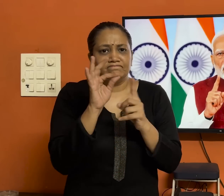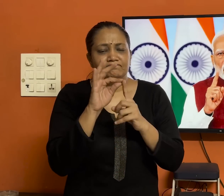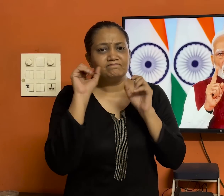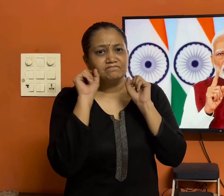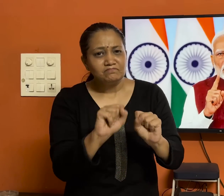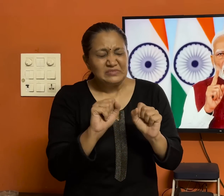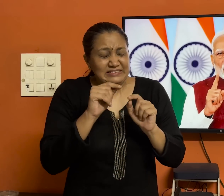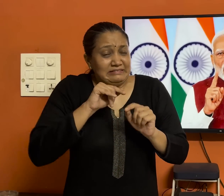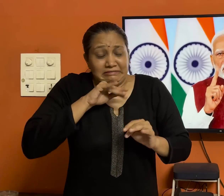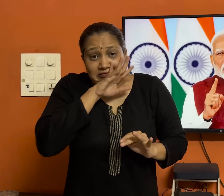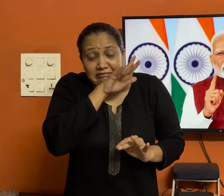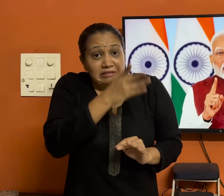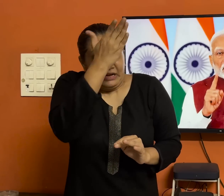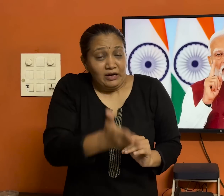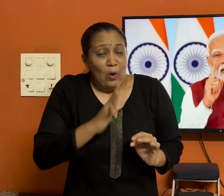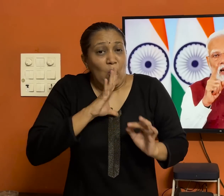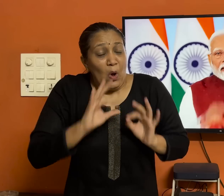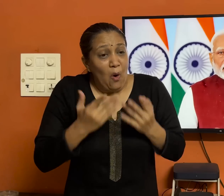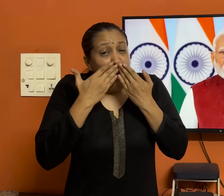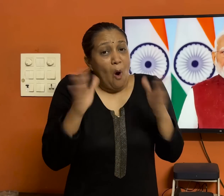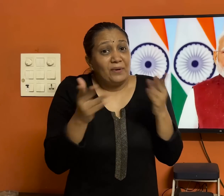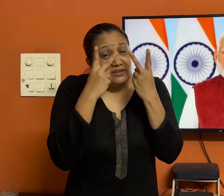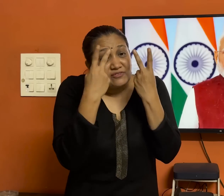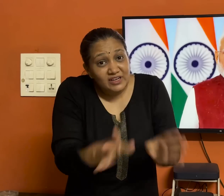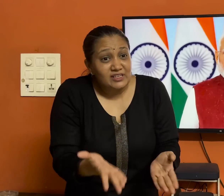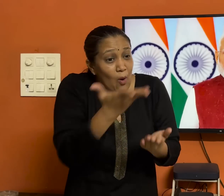पाकिस्तान का वो घिनौना सच भी देखा है,